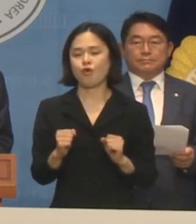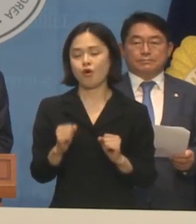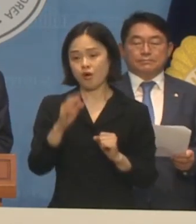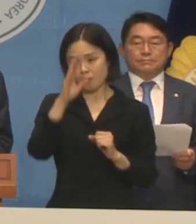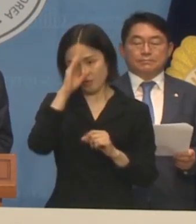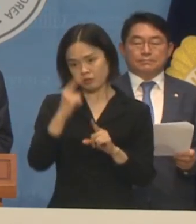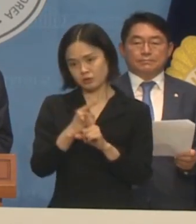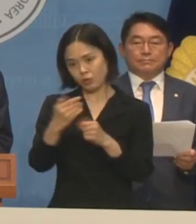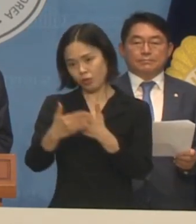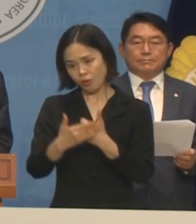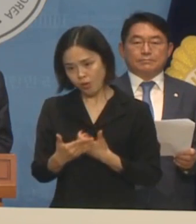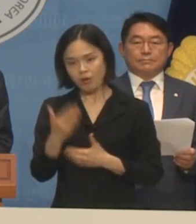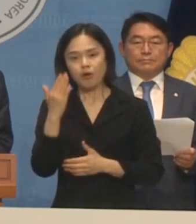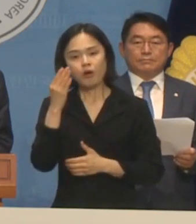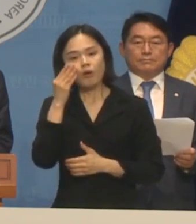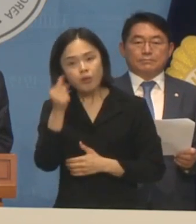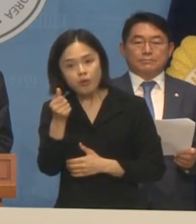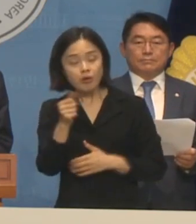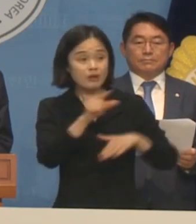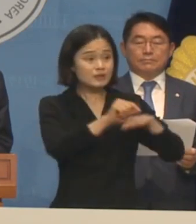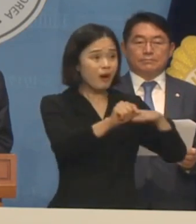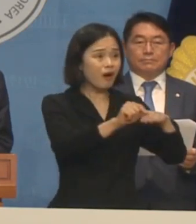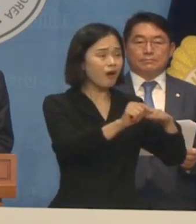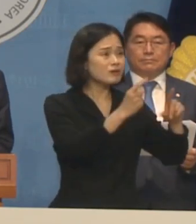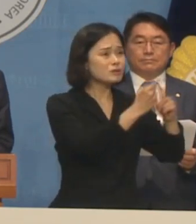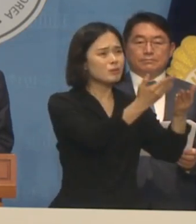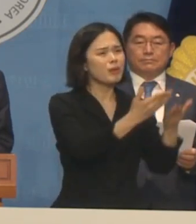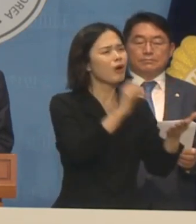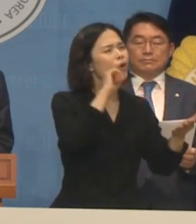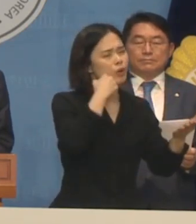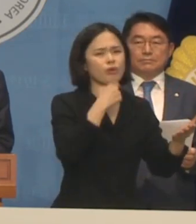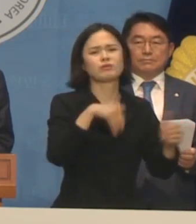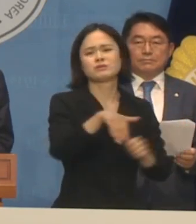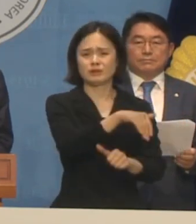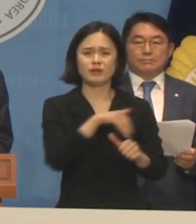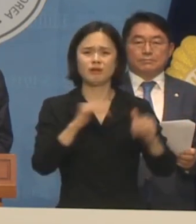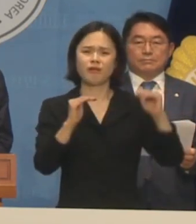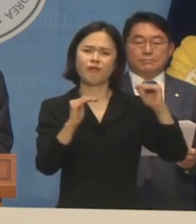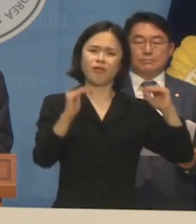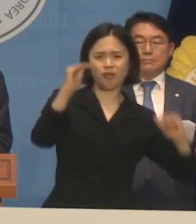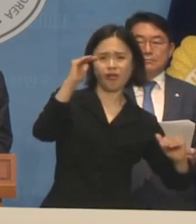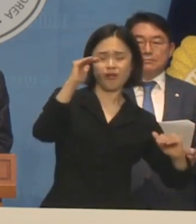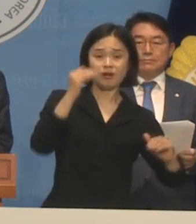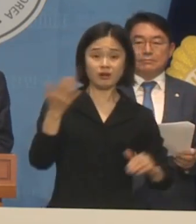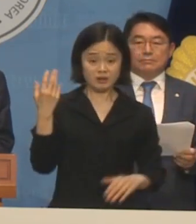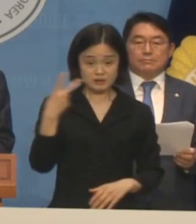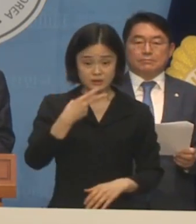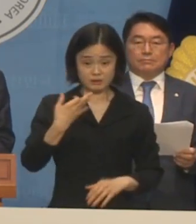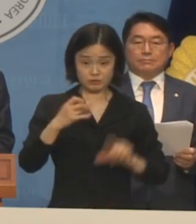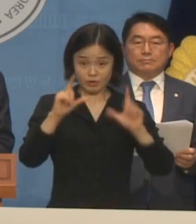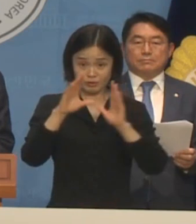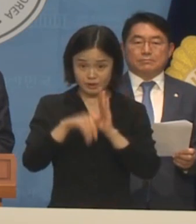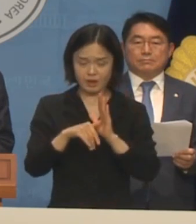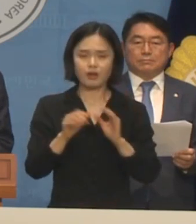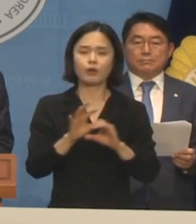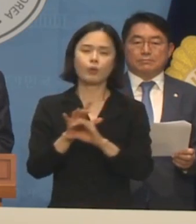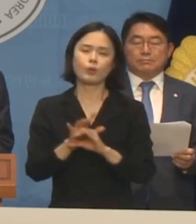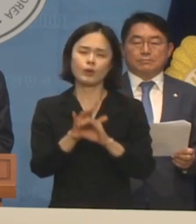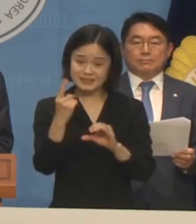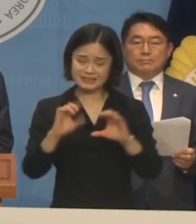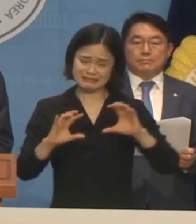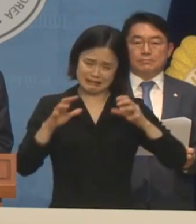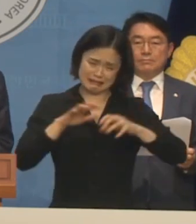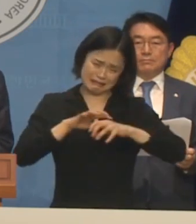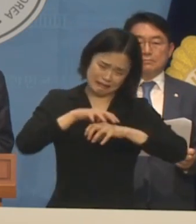있습니다. 아울러 2019년 코로나19와 같은 신종 감염병의 세계적 유행이